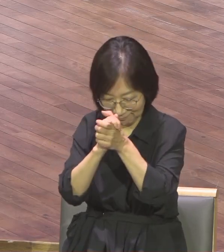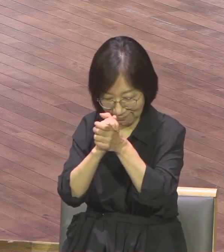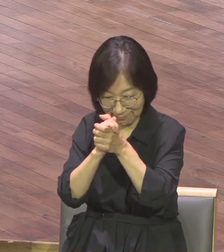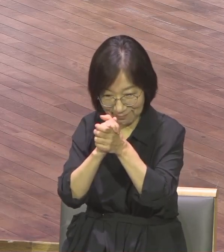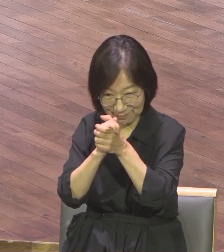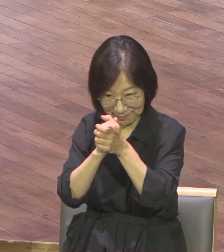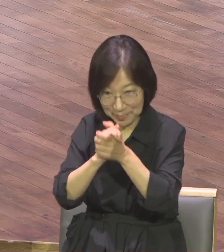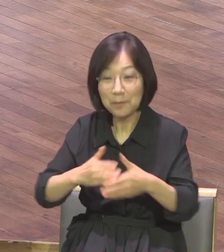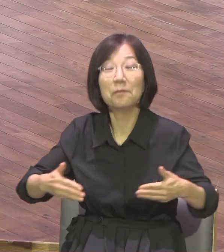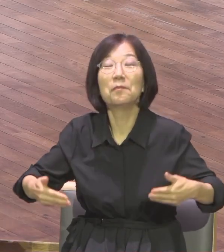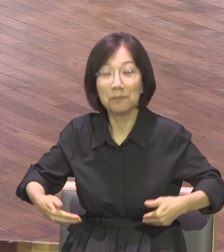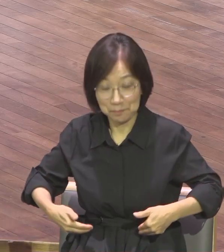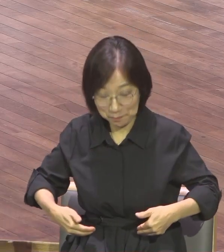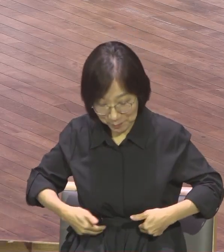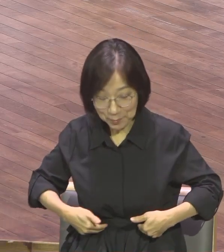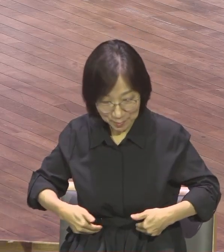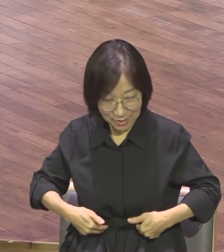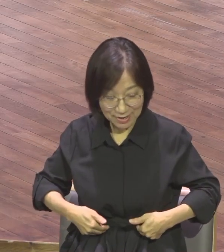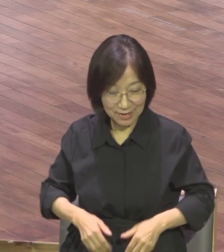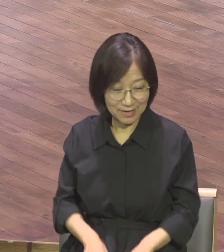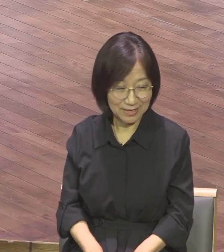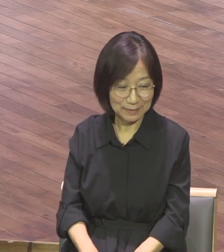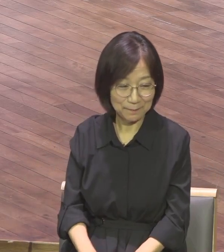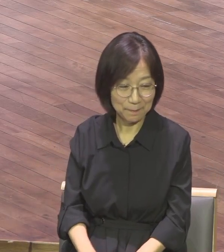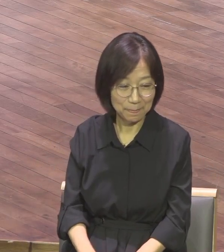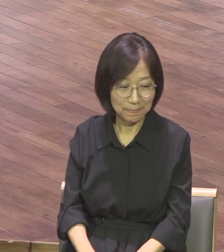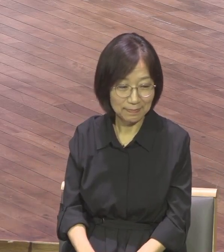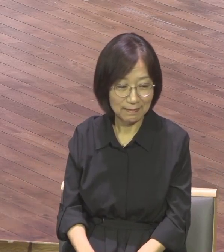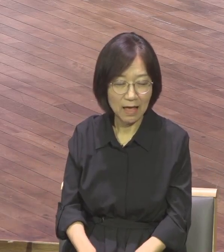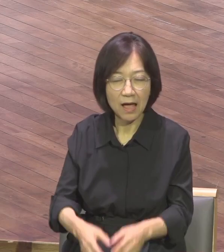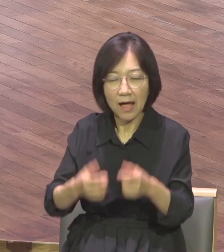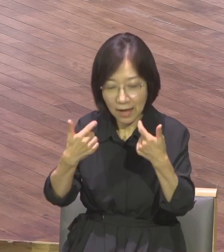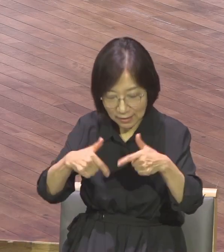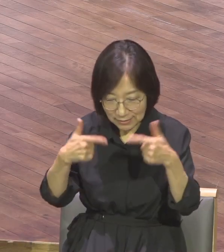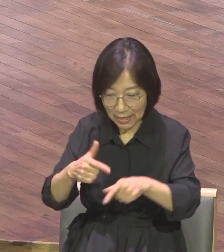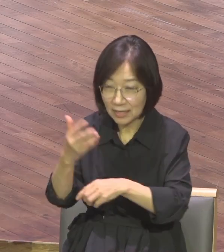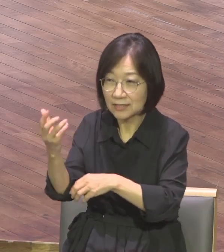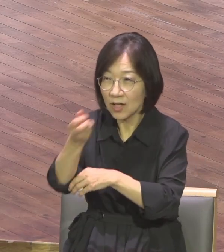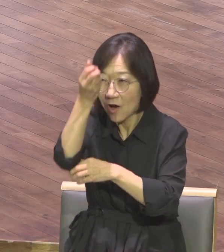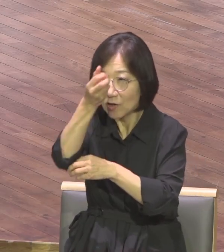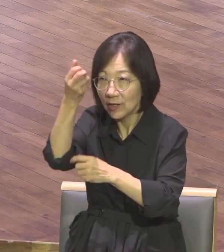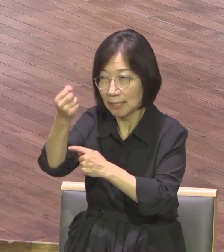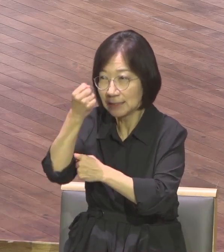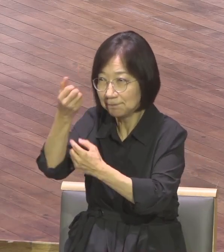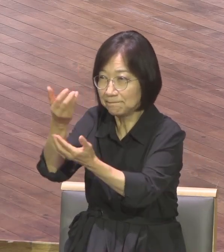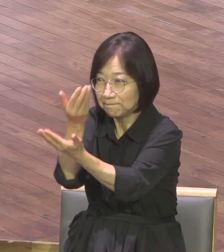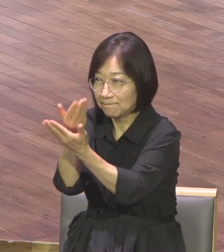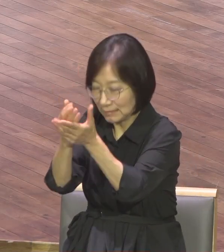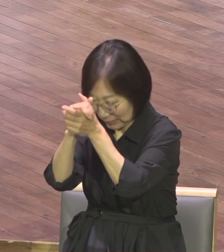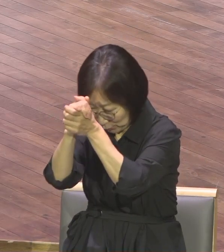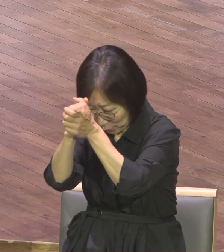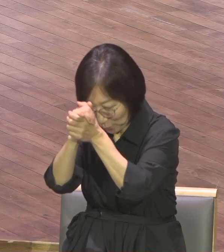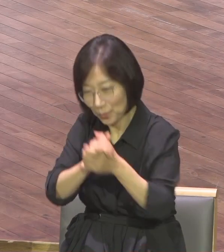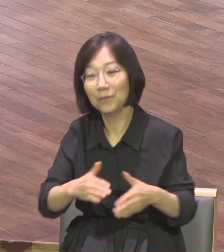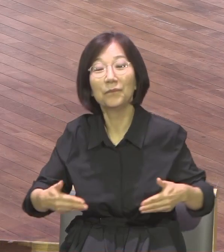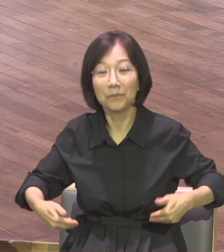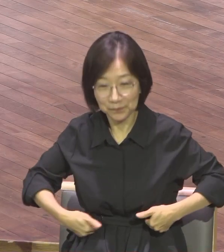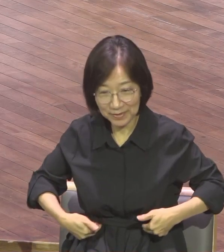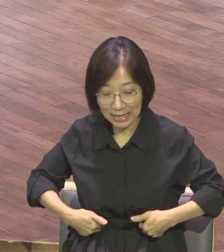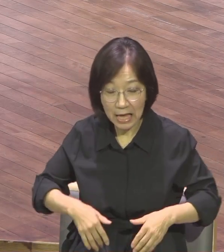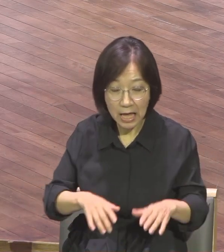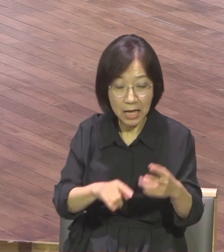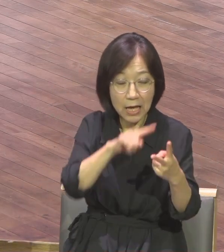전에 성경에는 모든 기도와 간구를 하되 무시로 성령 안에서 기도하고 항상